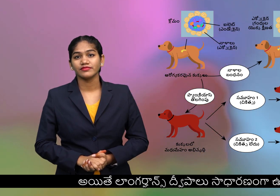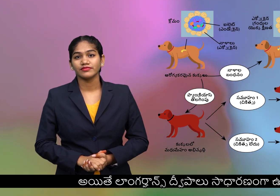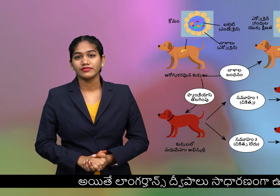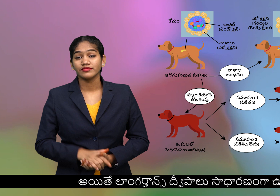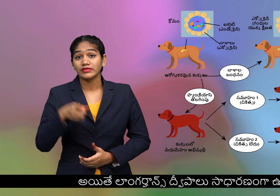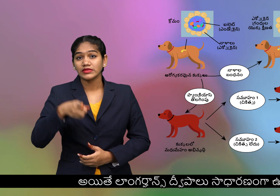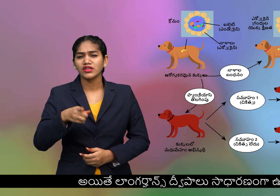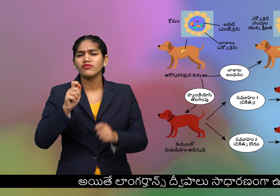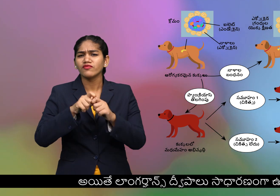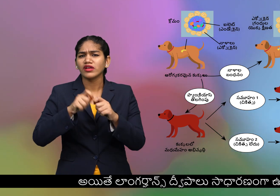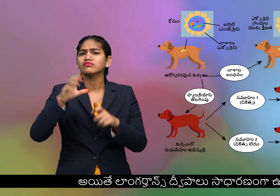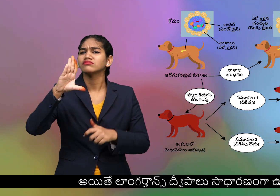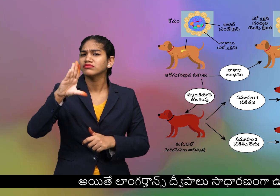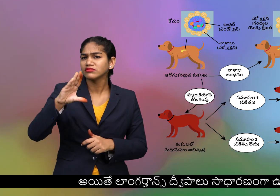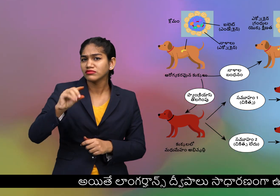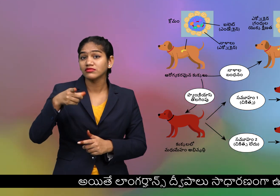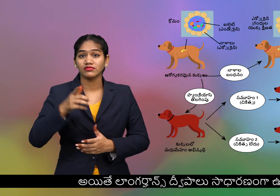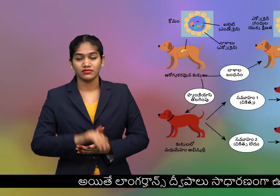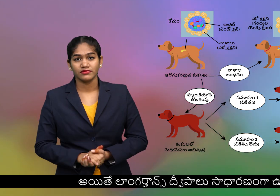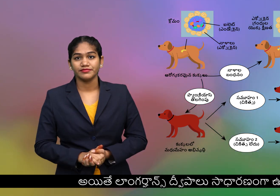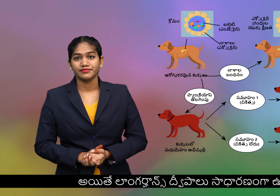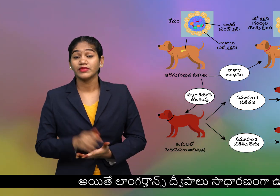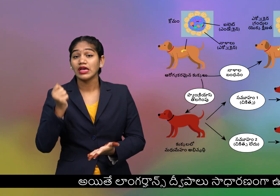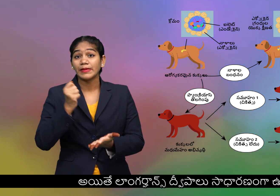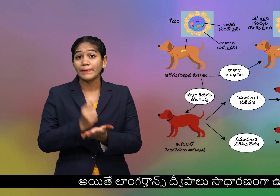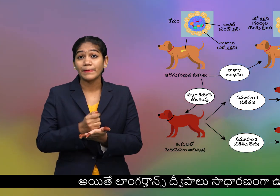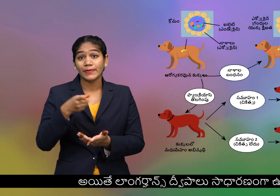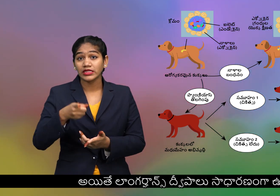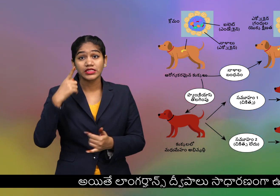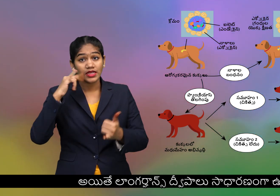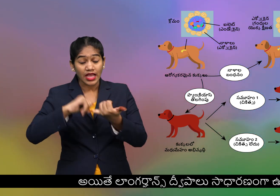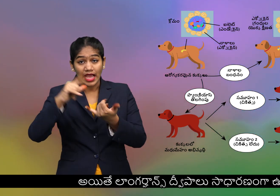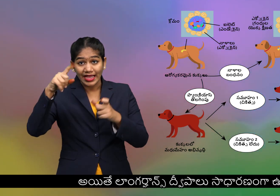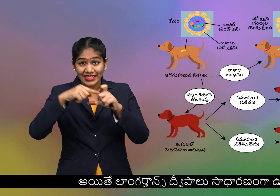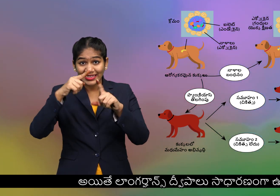అయితే లాంగర్హాన్స్ ద్వీపాలు సాధారణంగా ఉంటాయి.